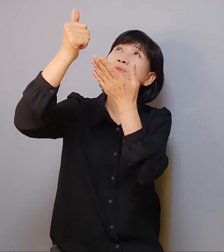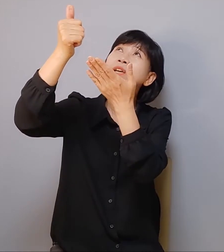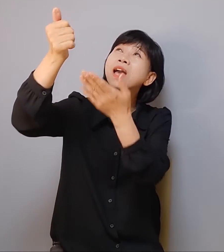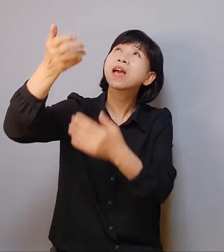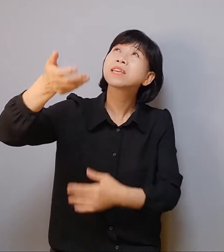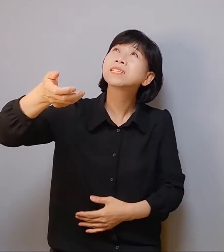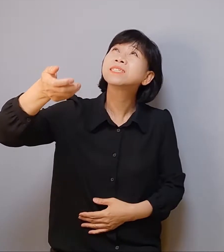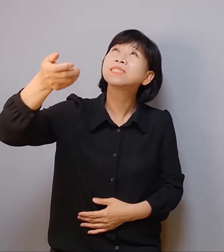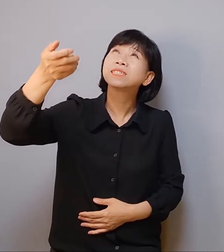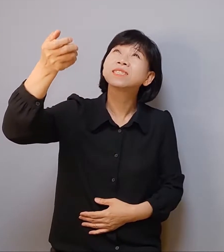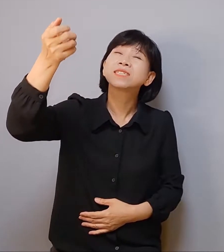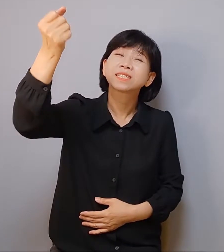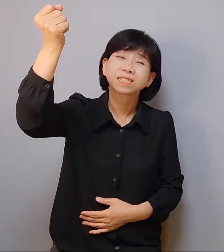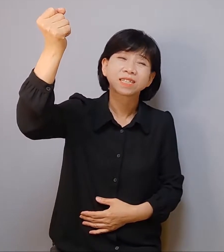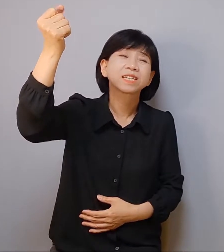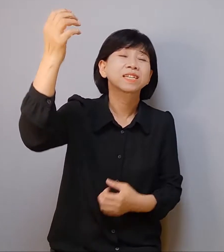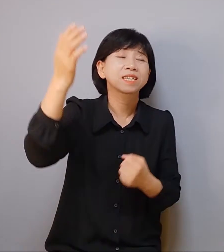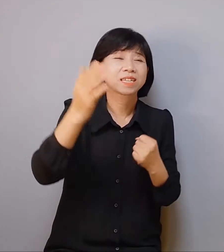하나님께